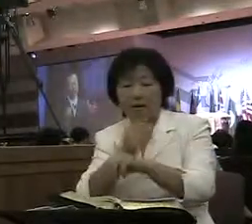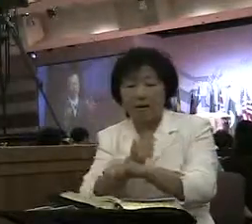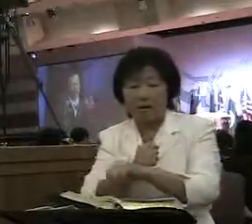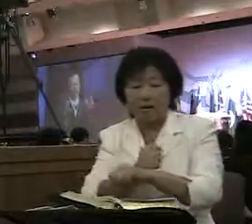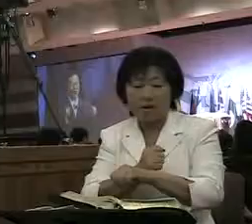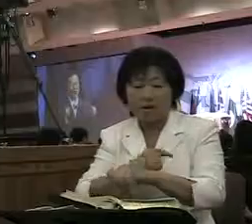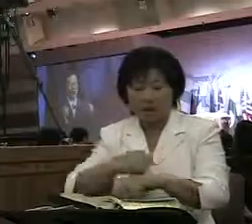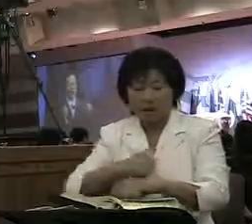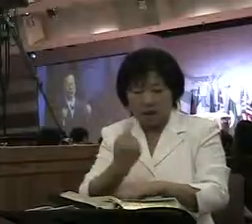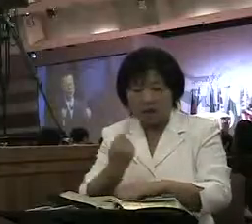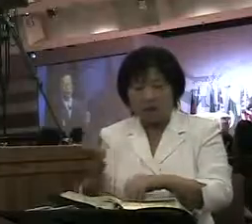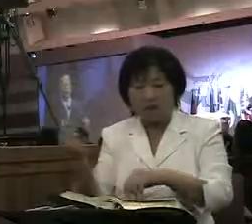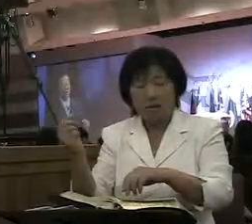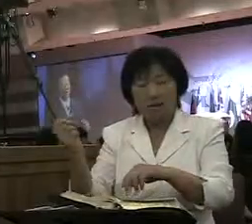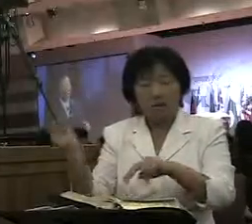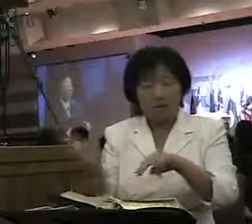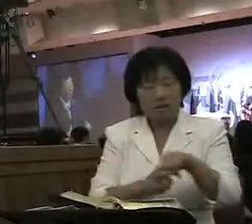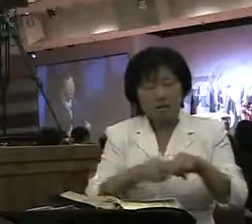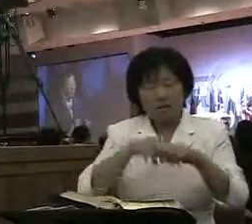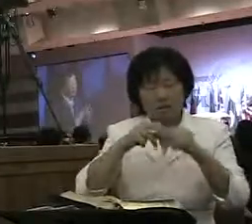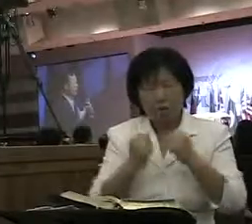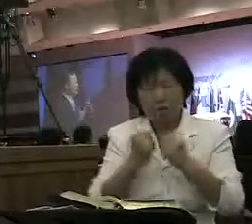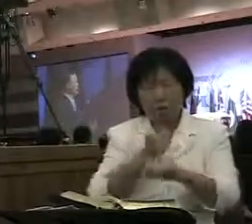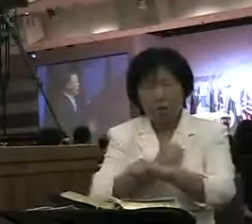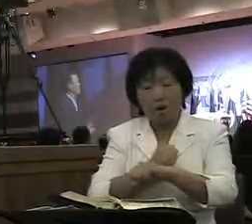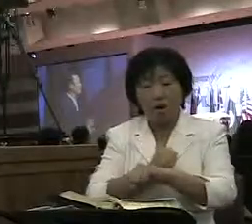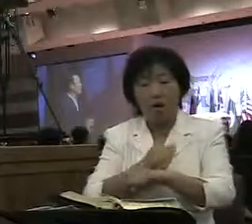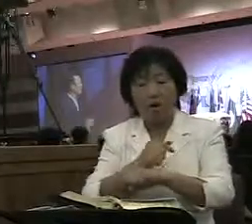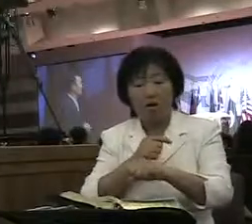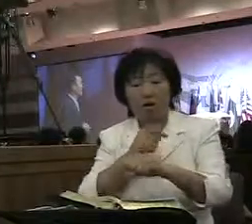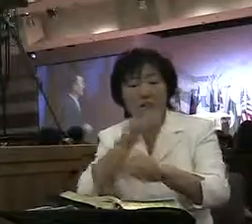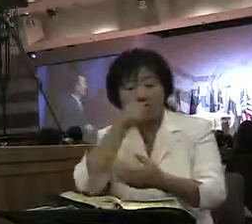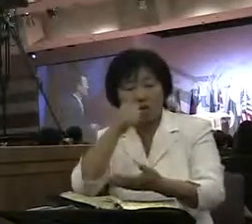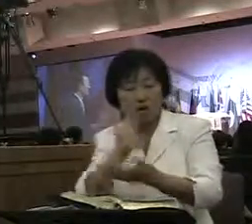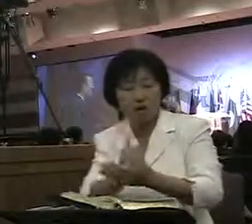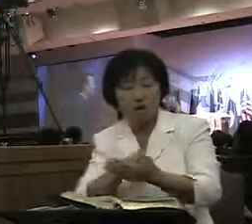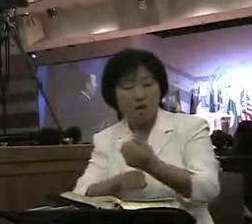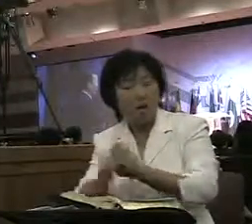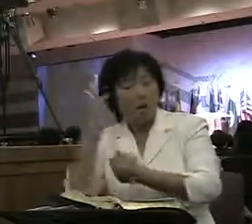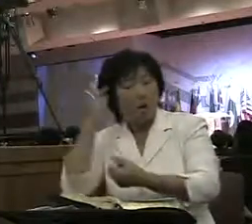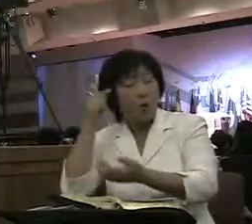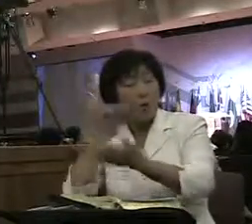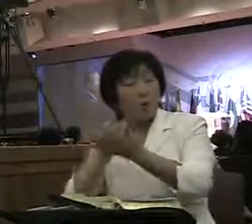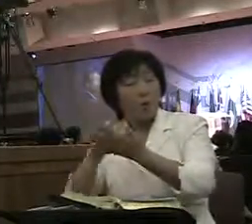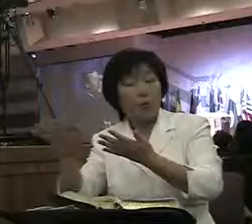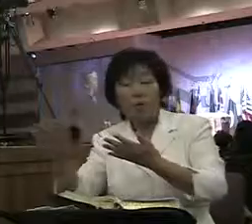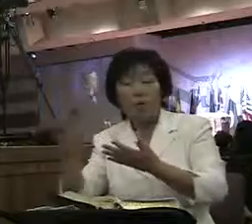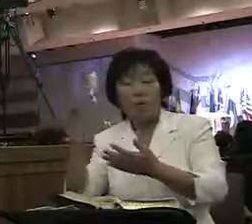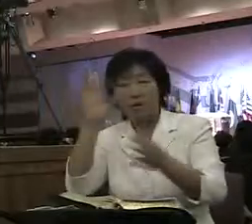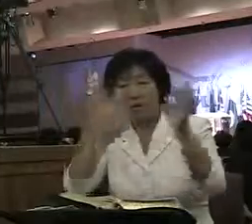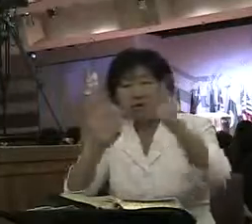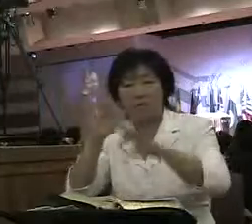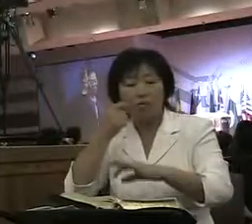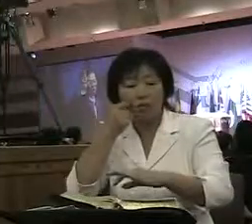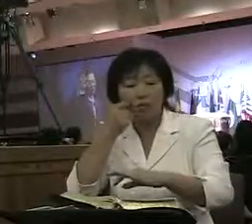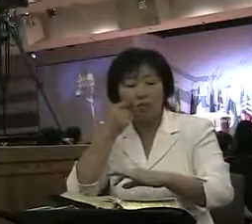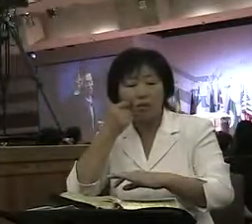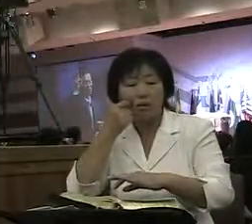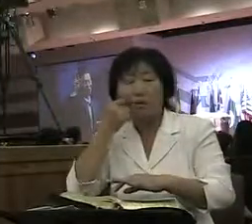많이 자신을 쳐서 복종하게 하려고 해도 이 죄 이슈에 대한 평화를 찾지 못했을 때 나중에는 그 세인트